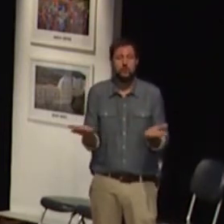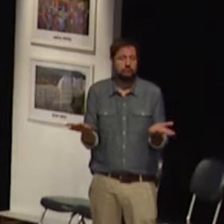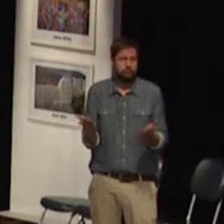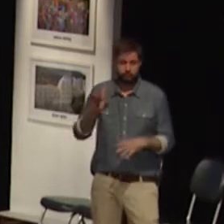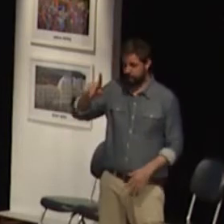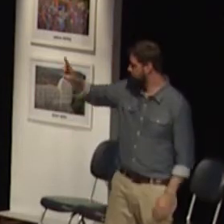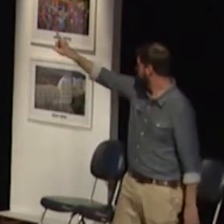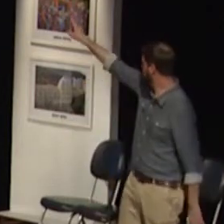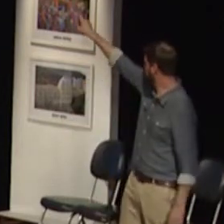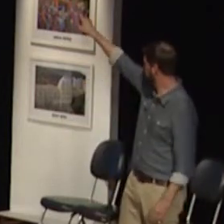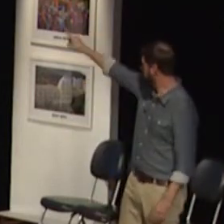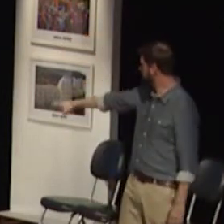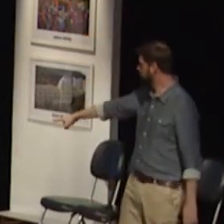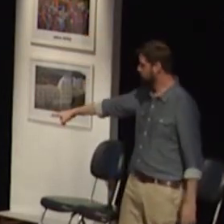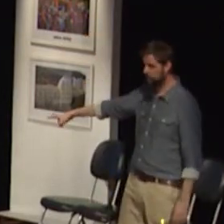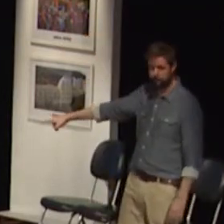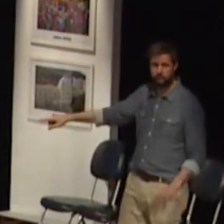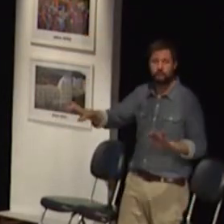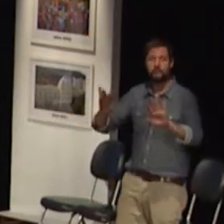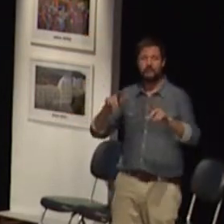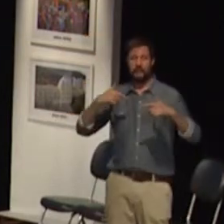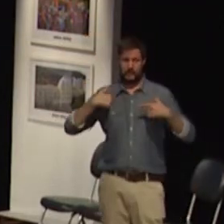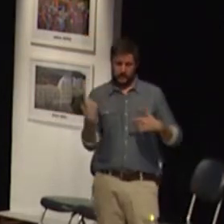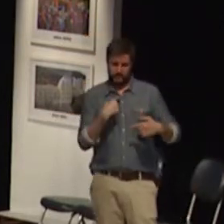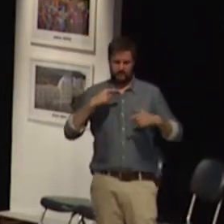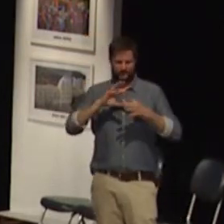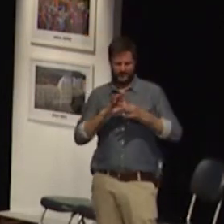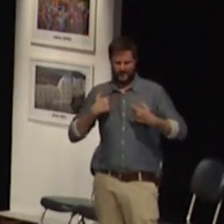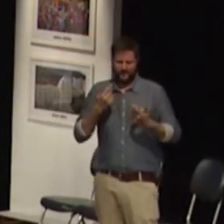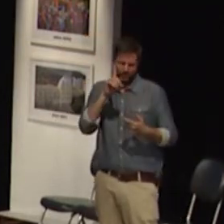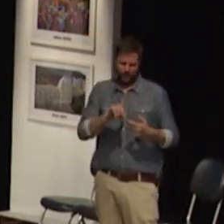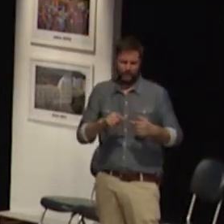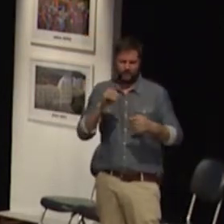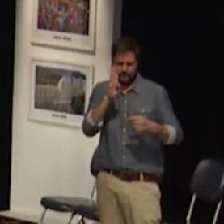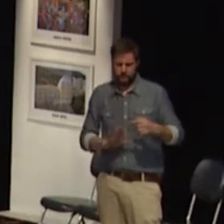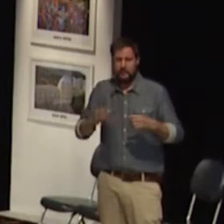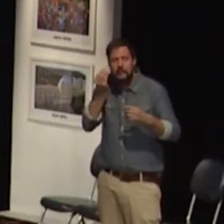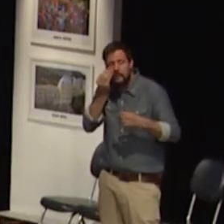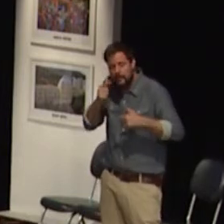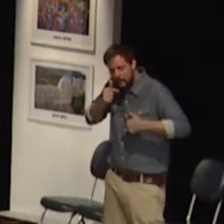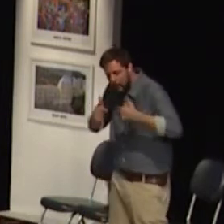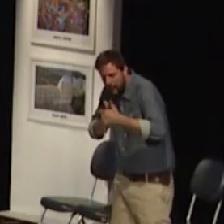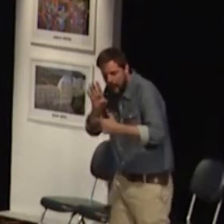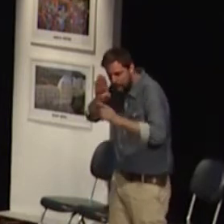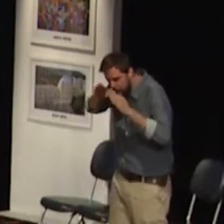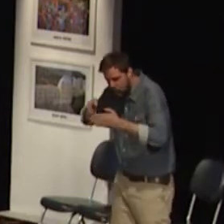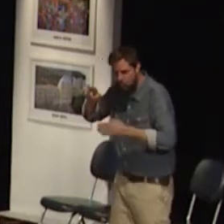quais são os próximos passos que a gente vai dar, que a gente precisa dar? Então, eu sou diretor lá dentro da